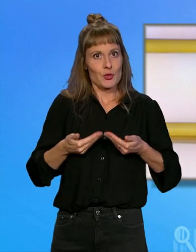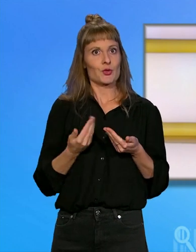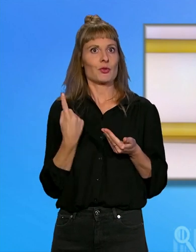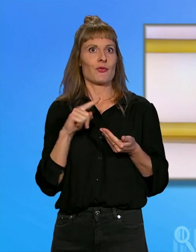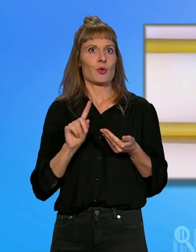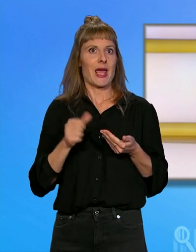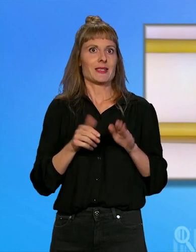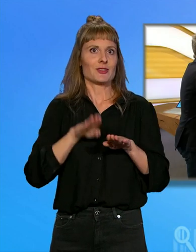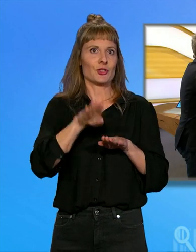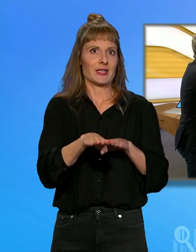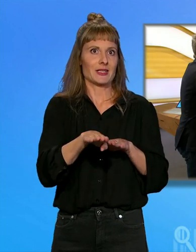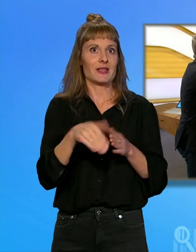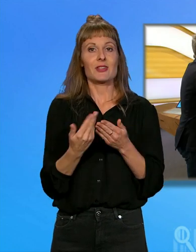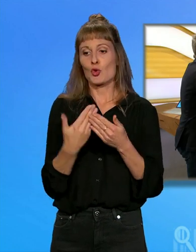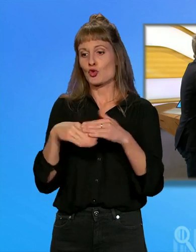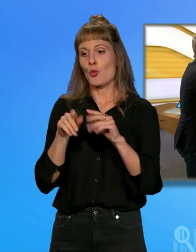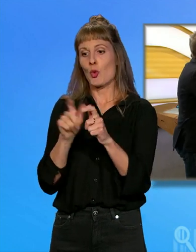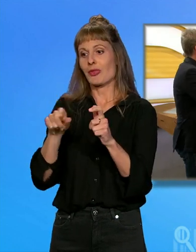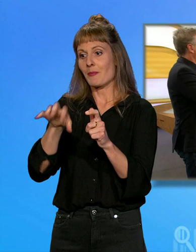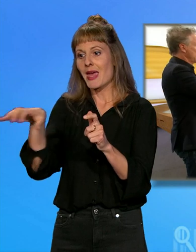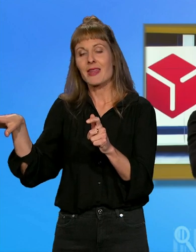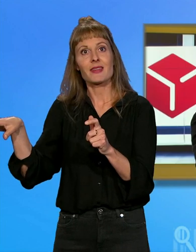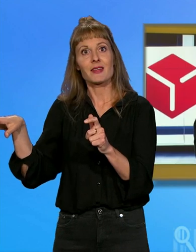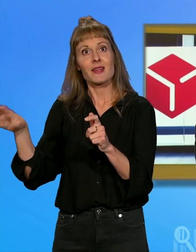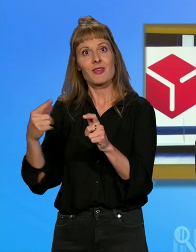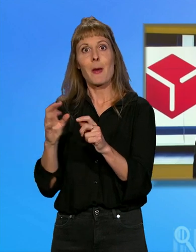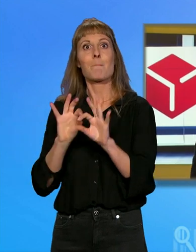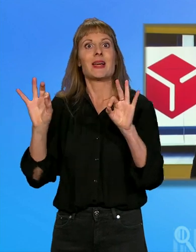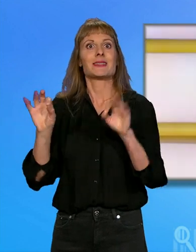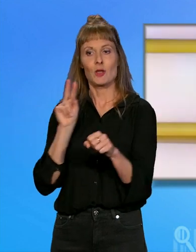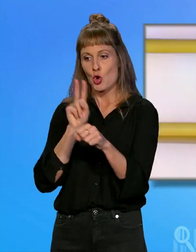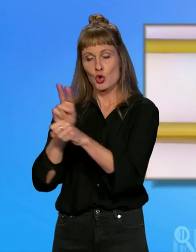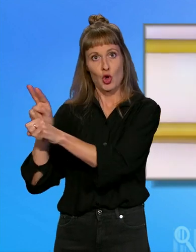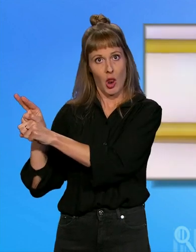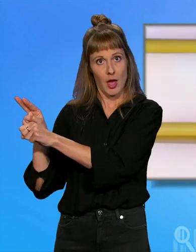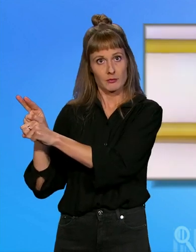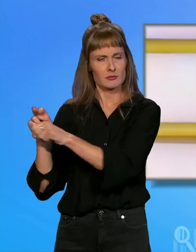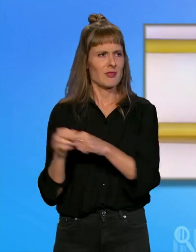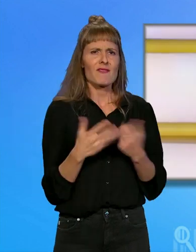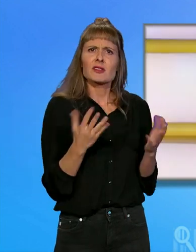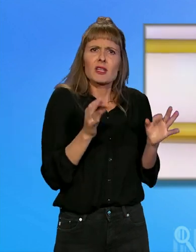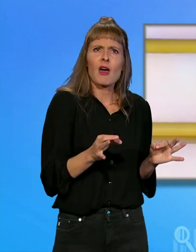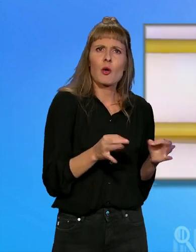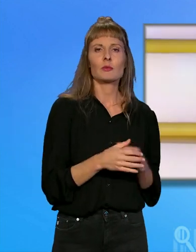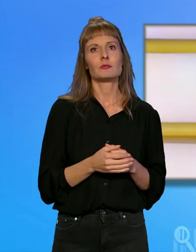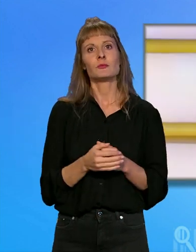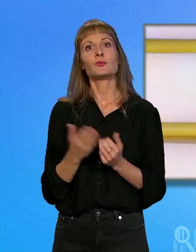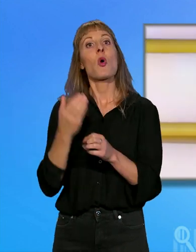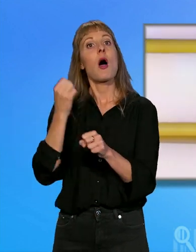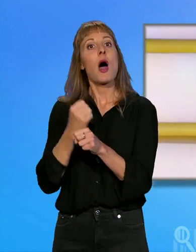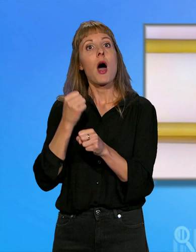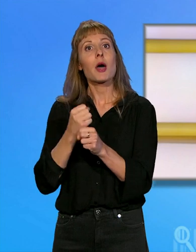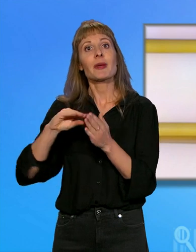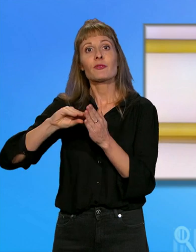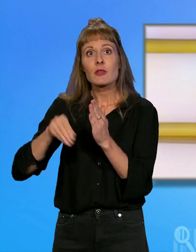Vertragspartner zugehen und das kontrollieren. Neudeutsch Audit, das sind die Vertragsbedingungen. Wir wollen die Arbeitsverträge der Fahrer. Gibt